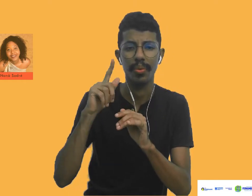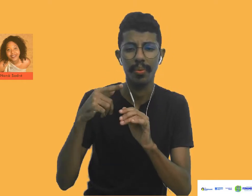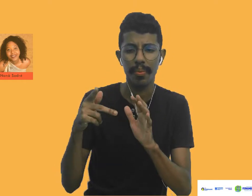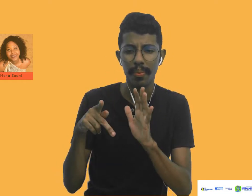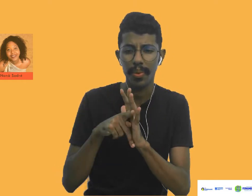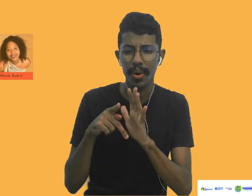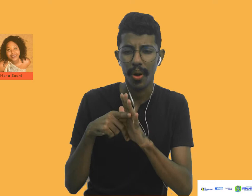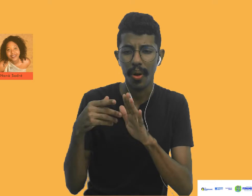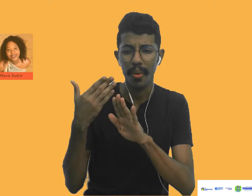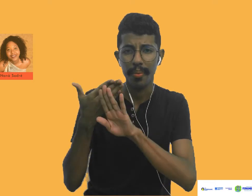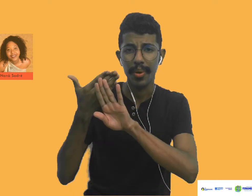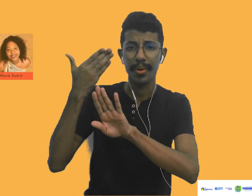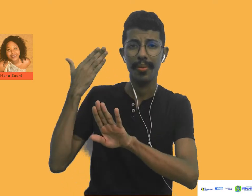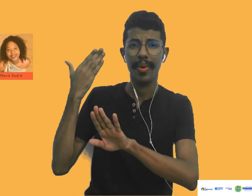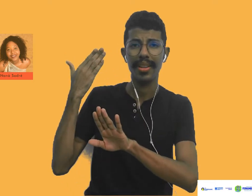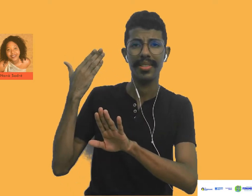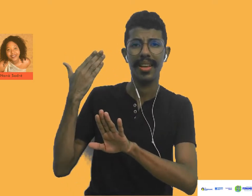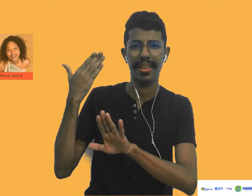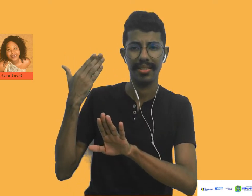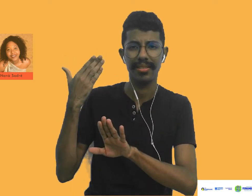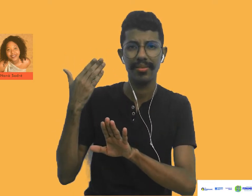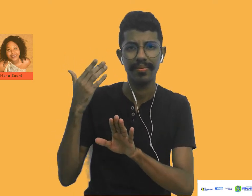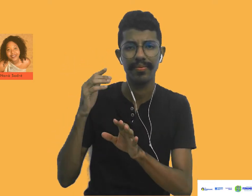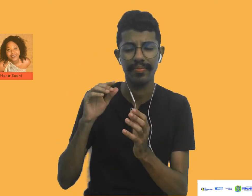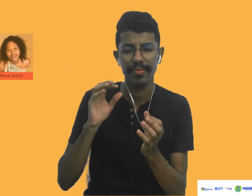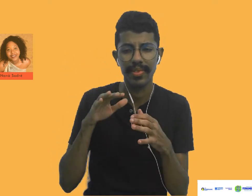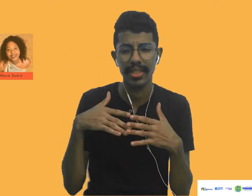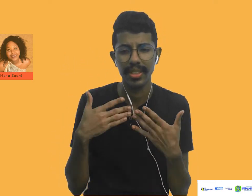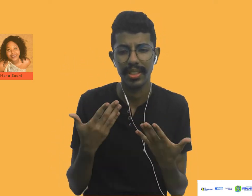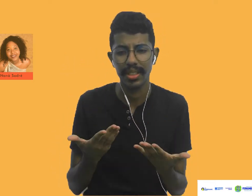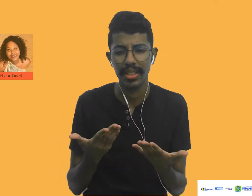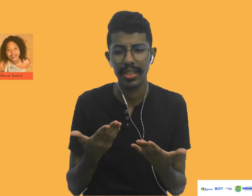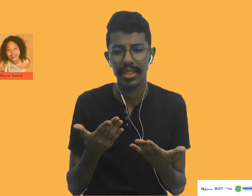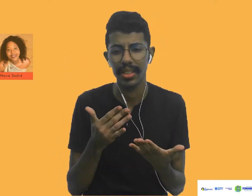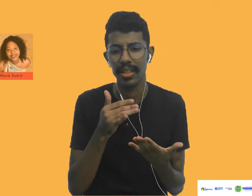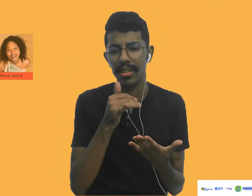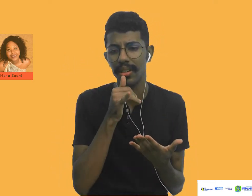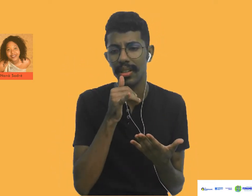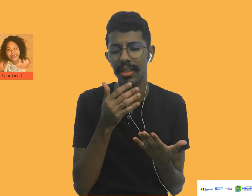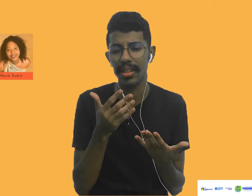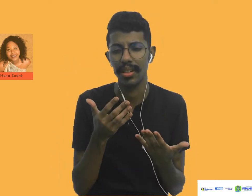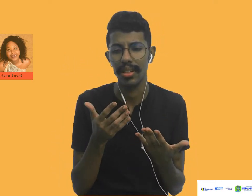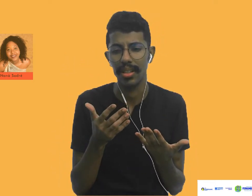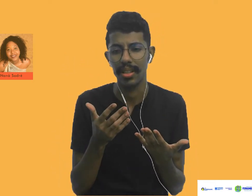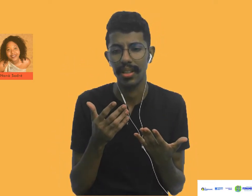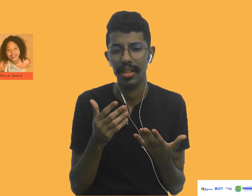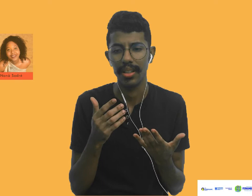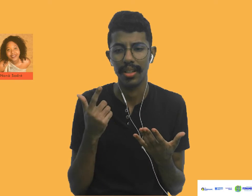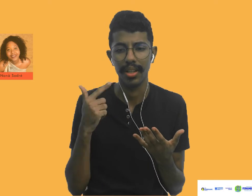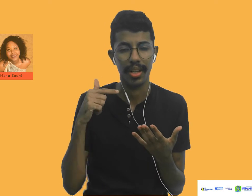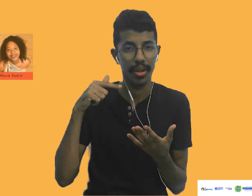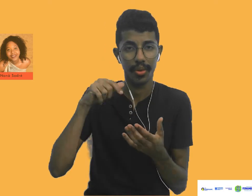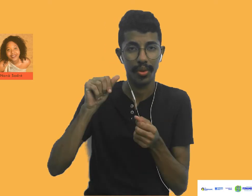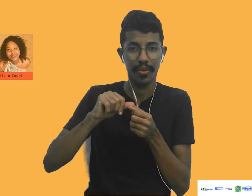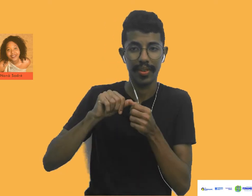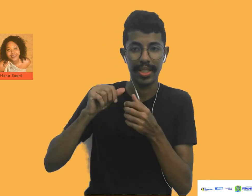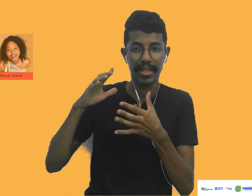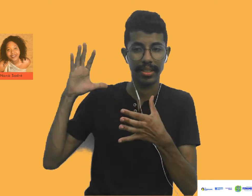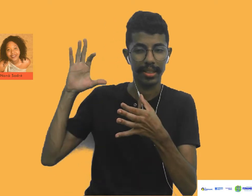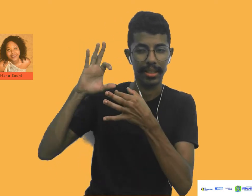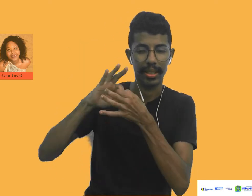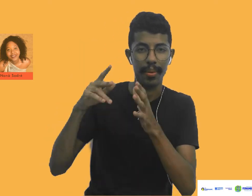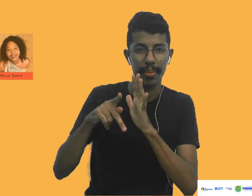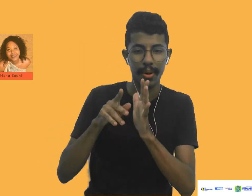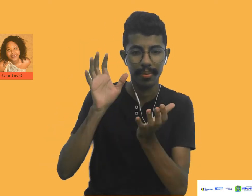da essência, dos fluidos daquele momento. Então, e assim, estou falando todo puxando assim um extrato